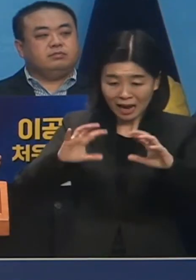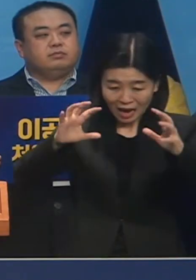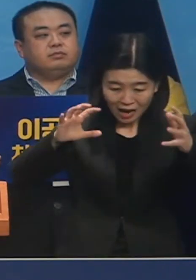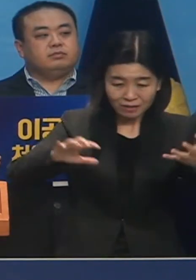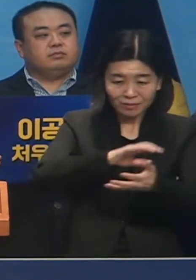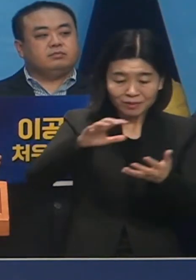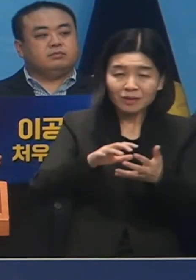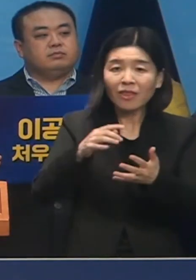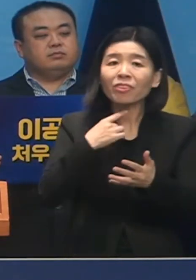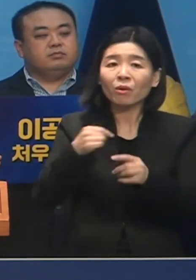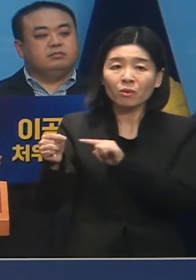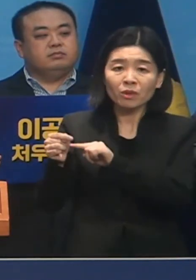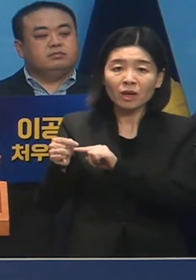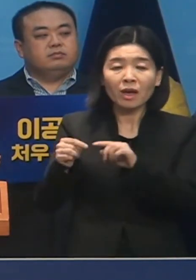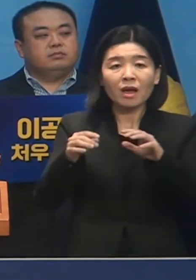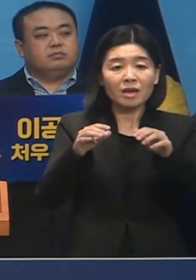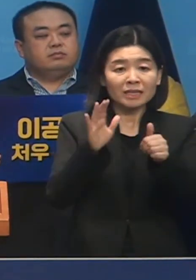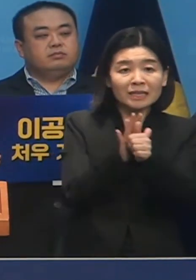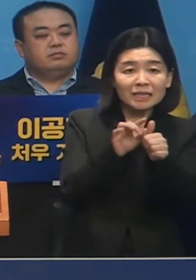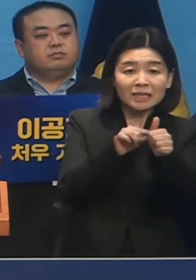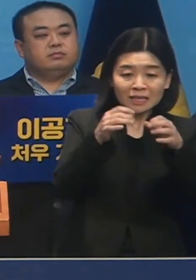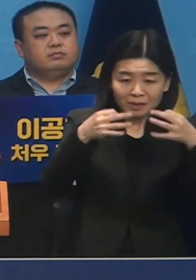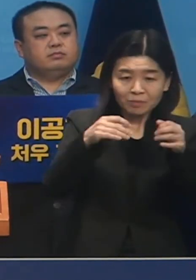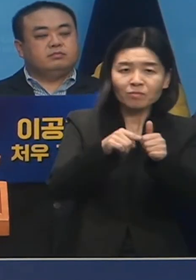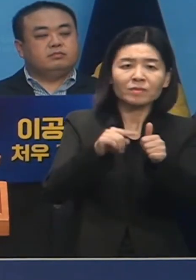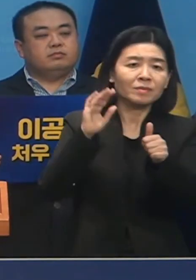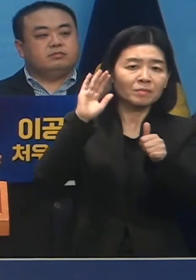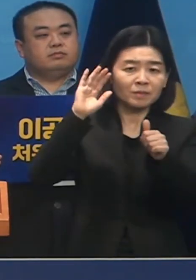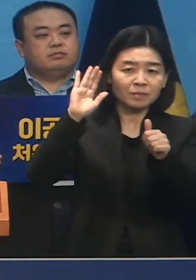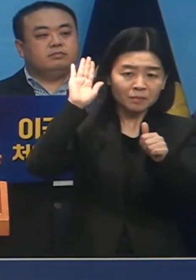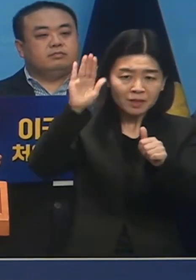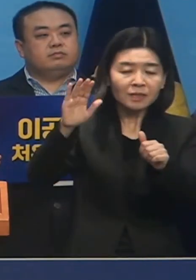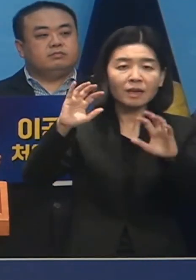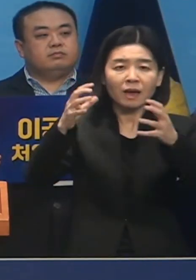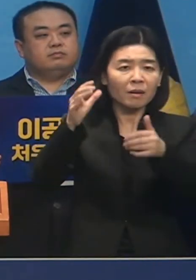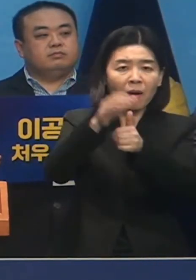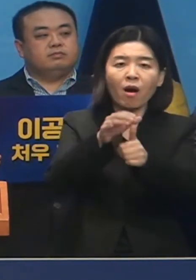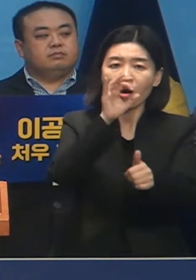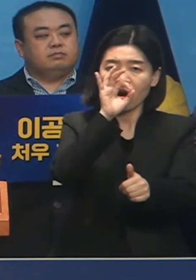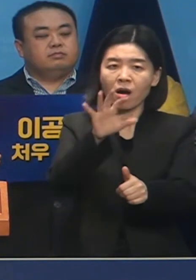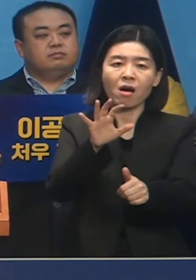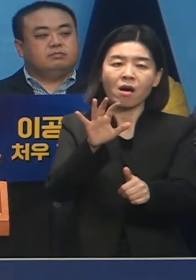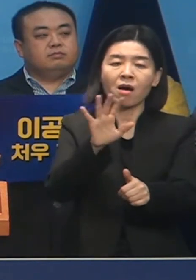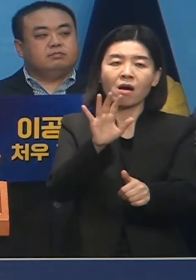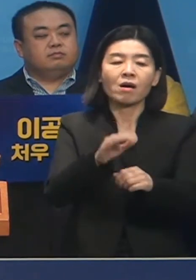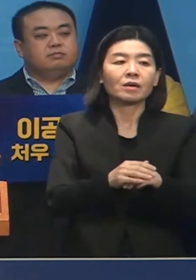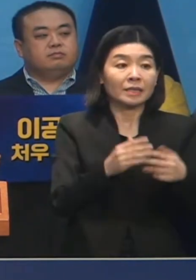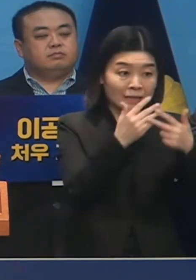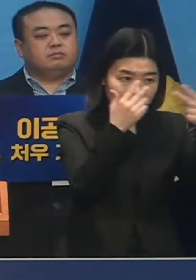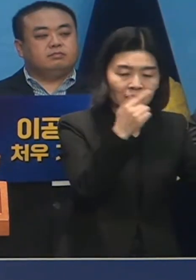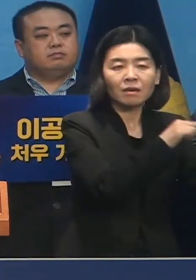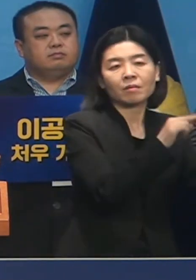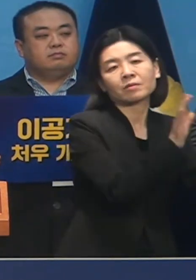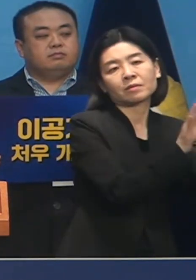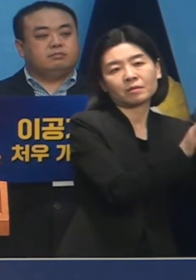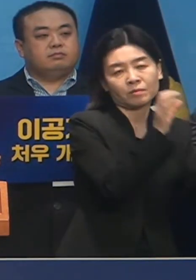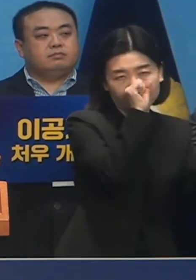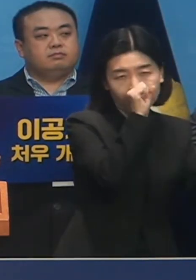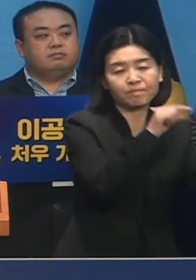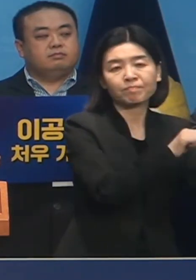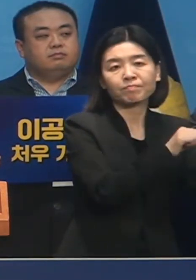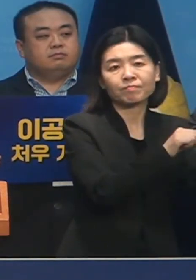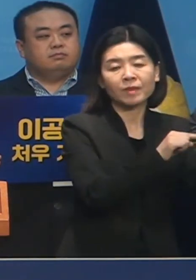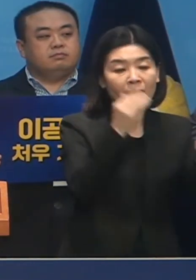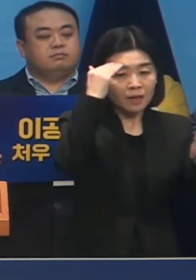제 주변 이공계 미래 개발자들은 대부분 과학기술을 강조하는 이재명 대통령 후보를 지지합니다. 저는